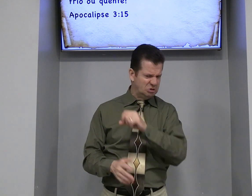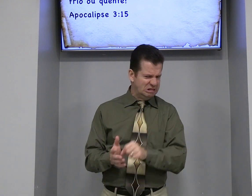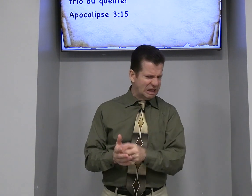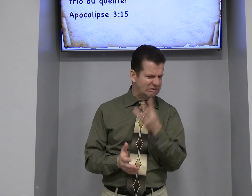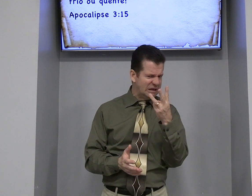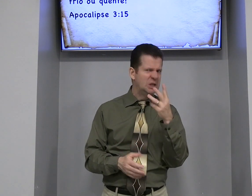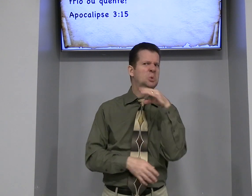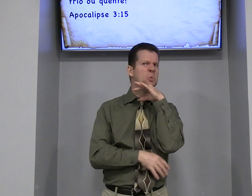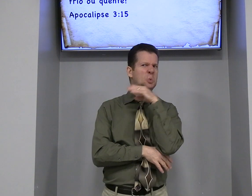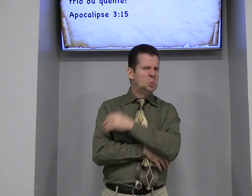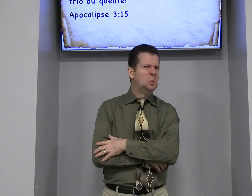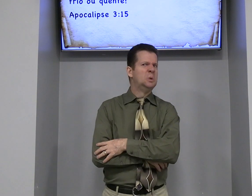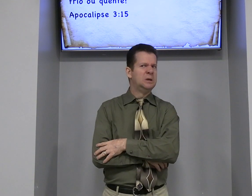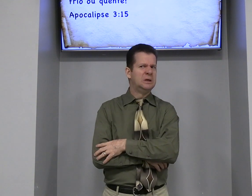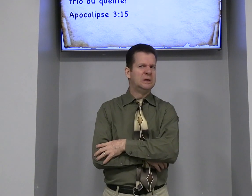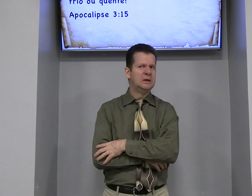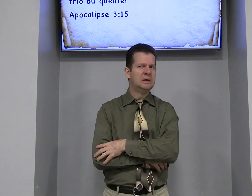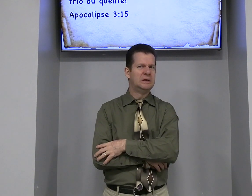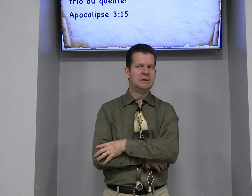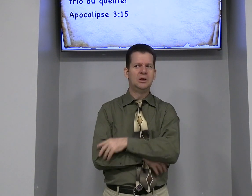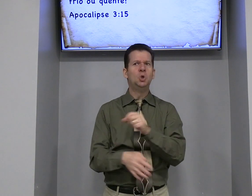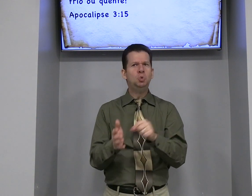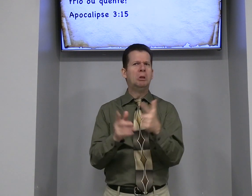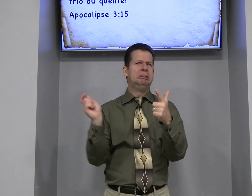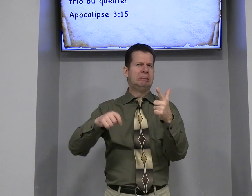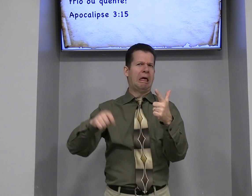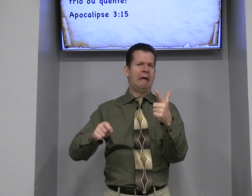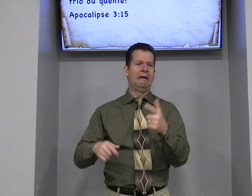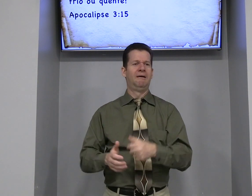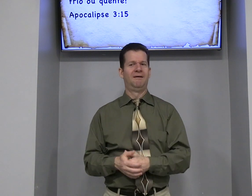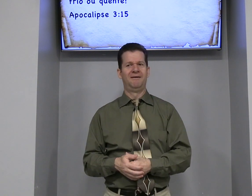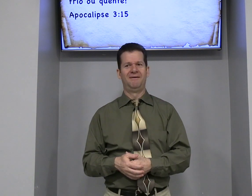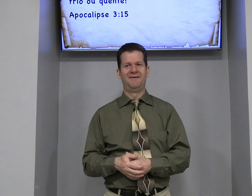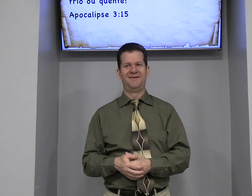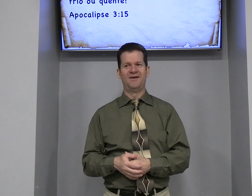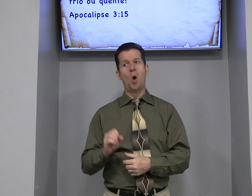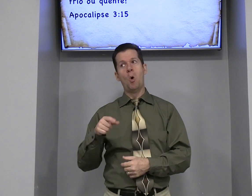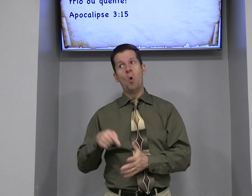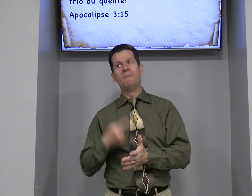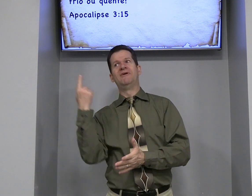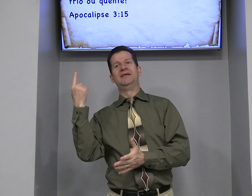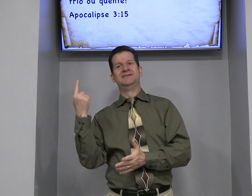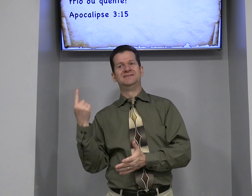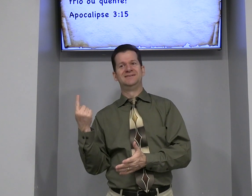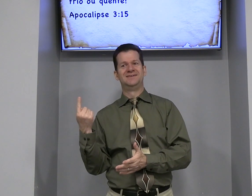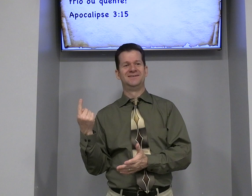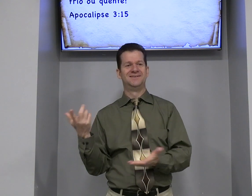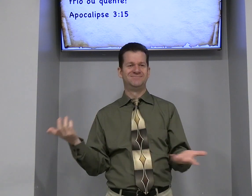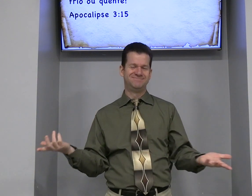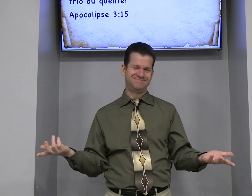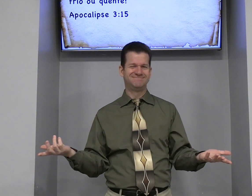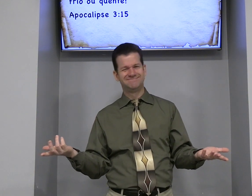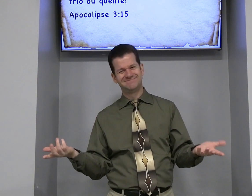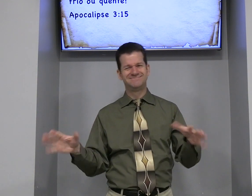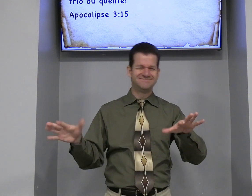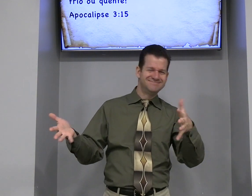Ah, difícil três vezes, é ruim. Duas vezes dá. Um mês dá.